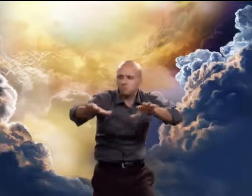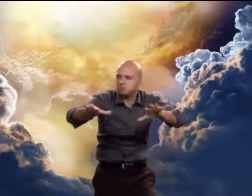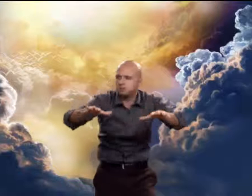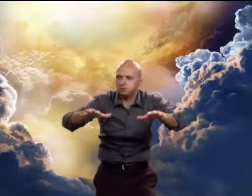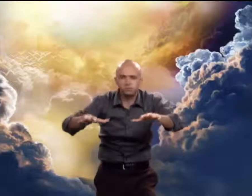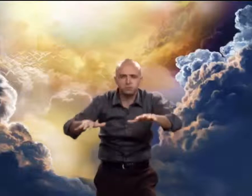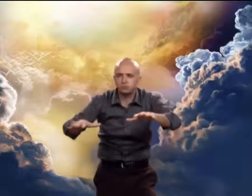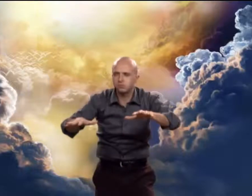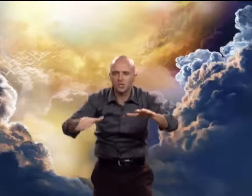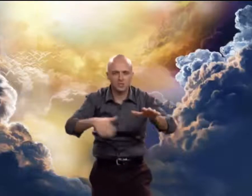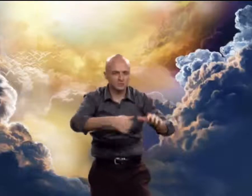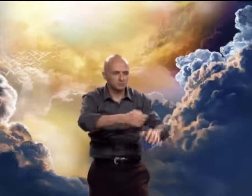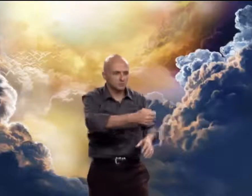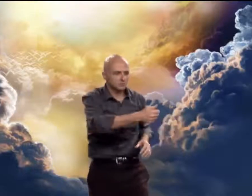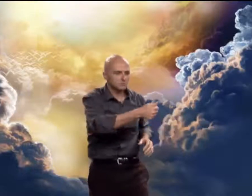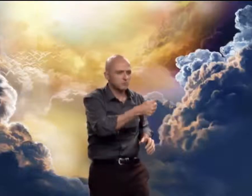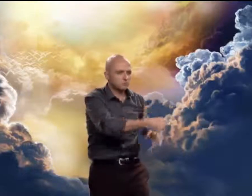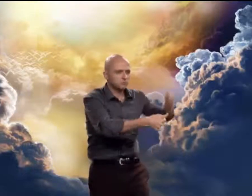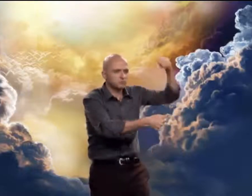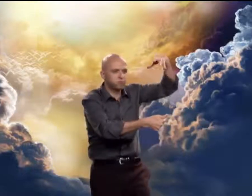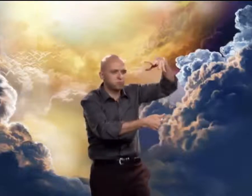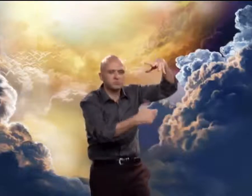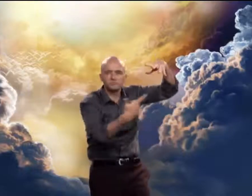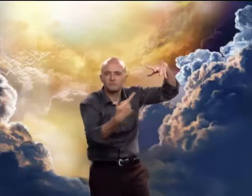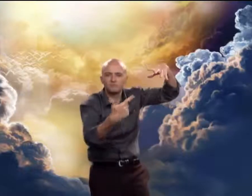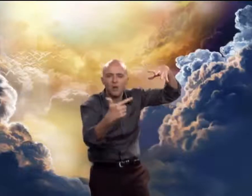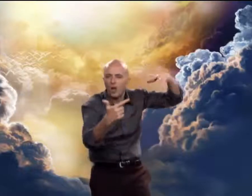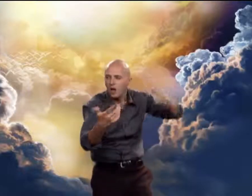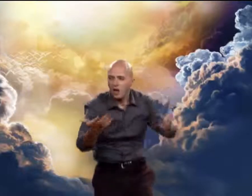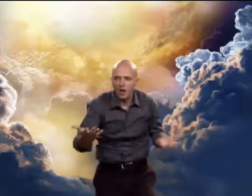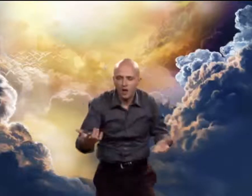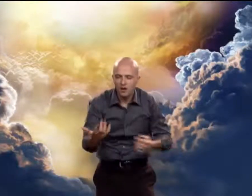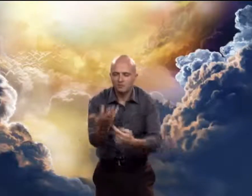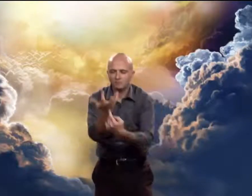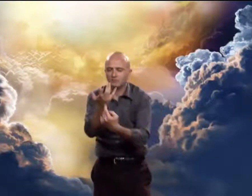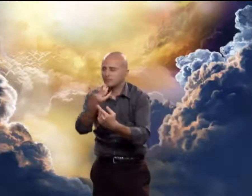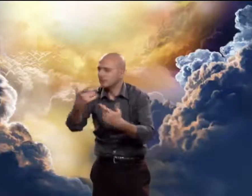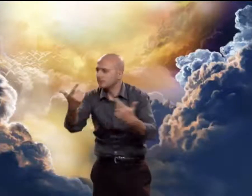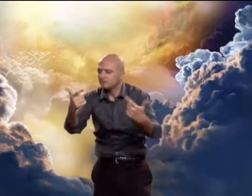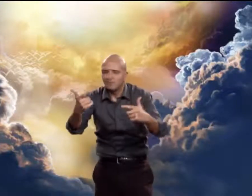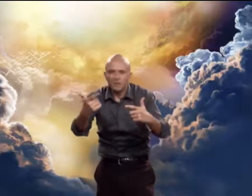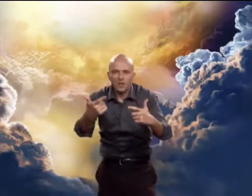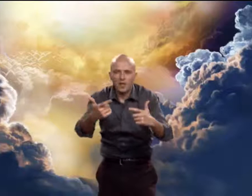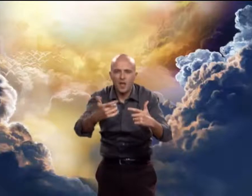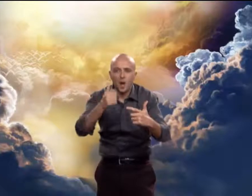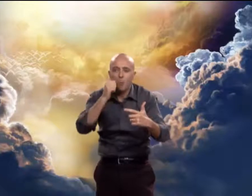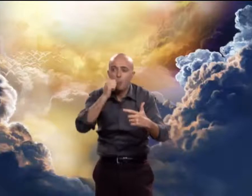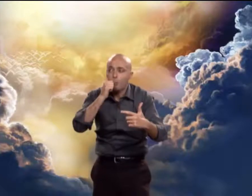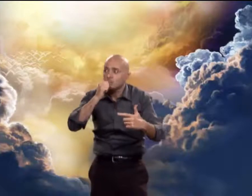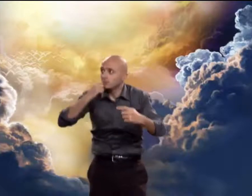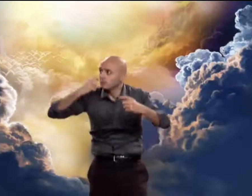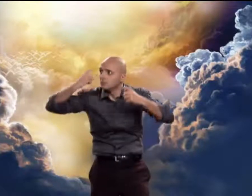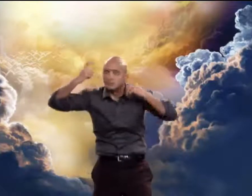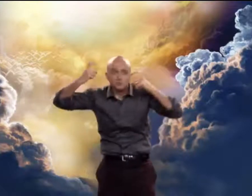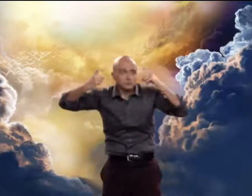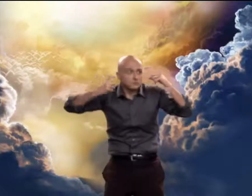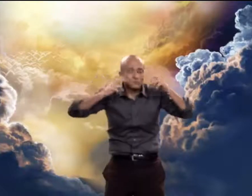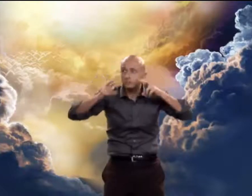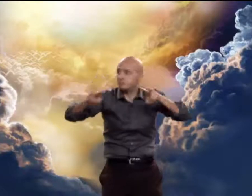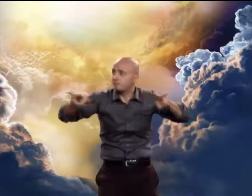sabiam que a noite ainda não havia chegado. Foram realizados cultos em muitos lugares. Os textos para os sermões improvisados